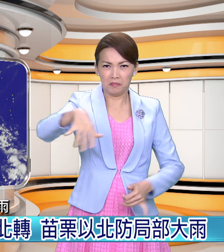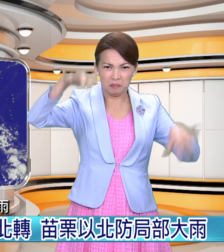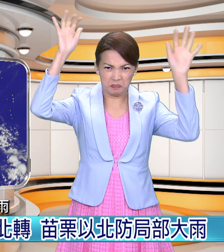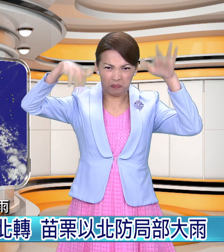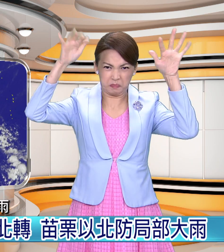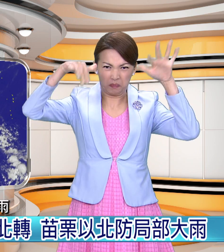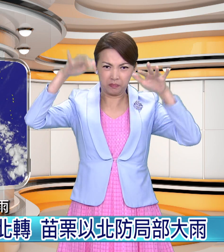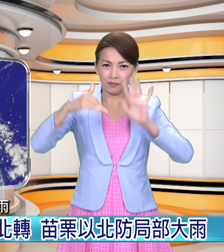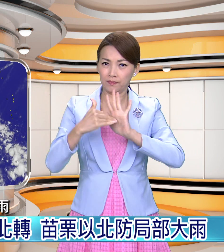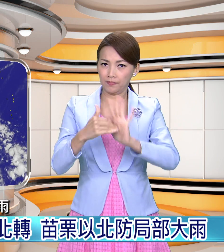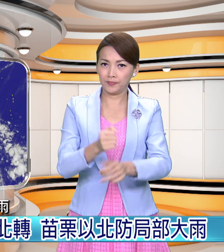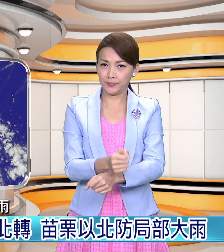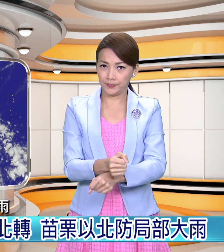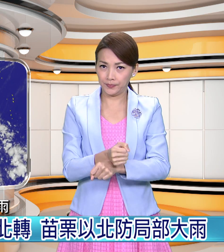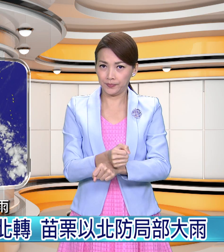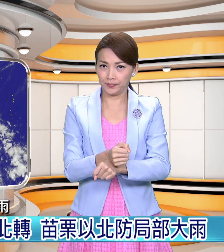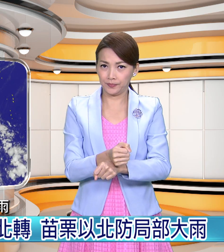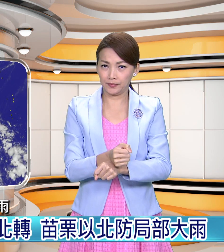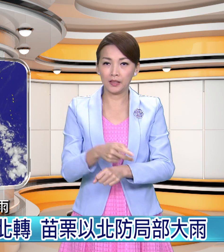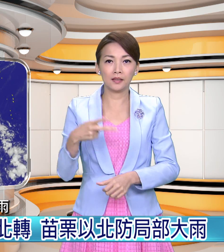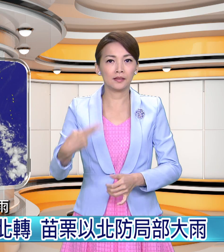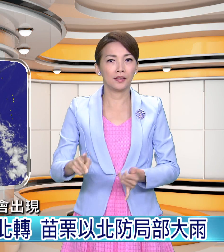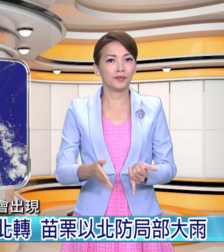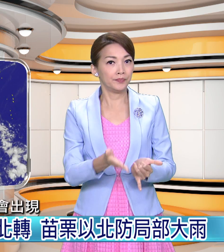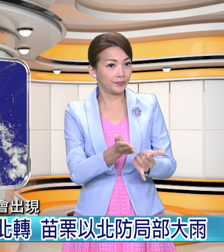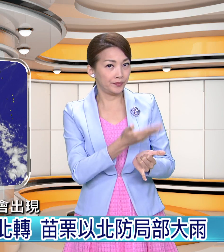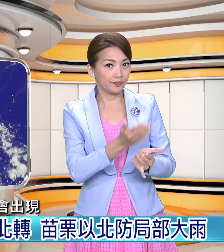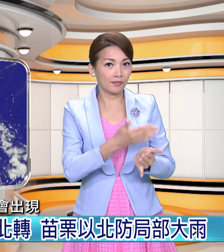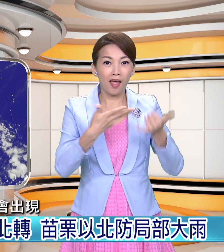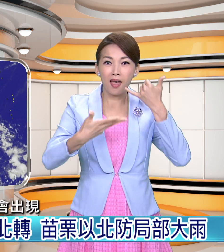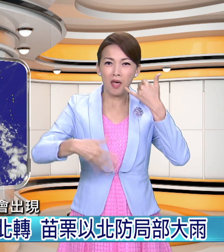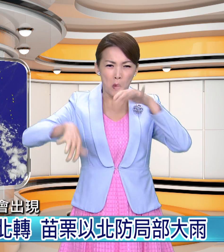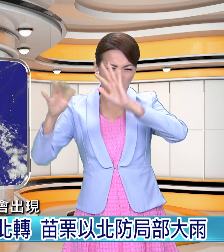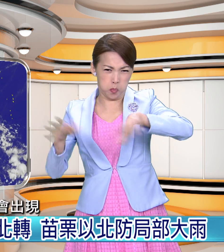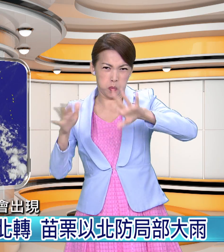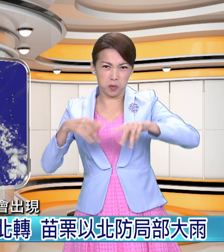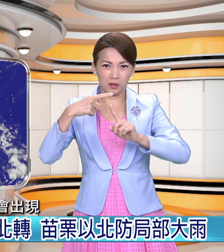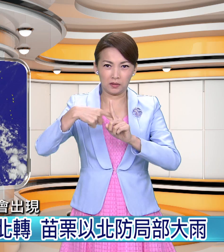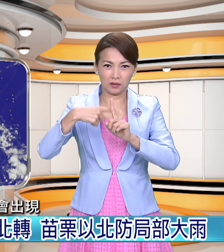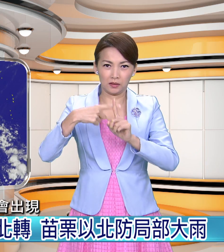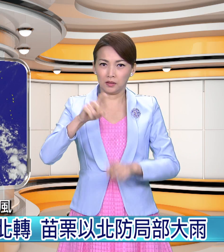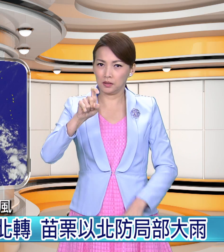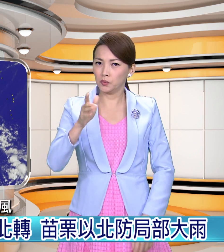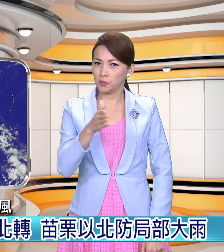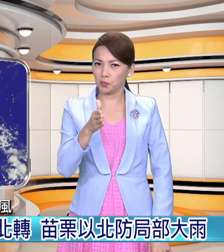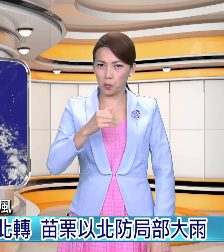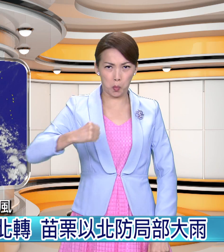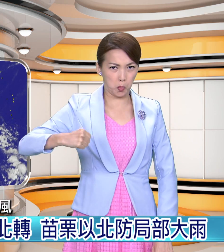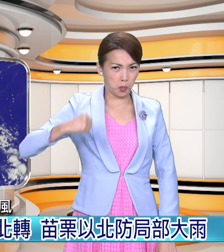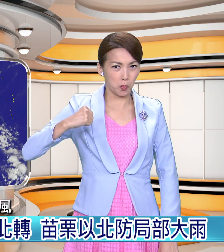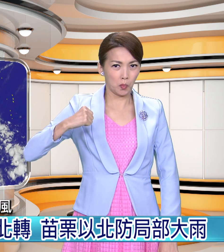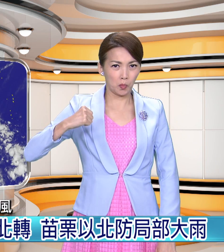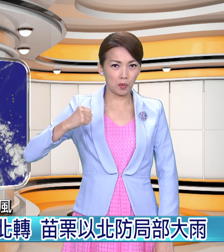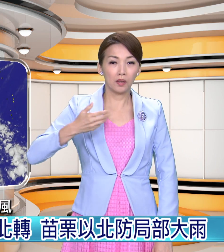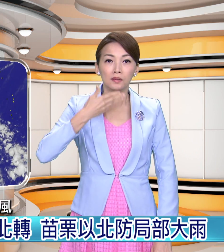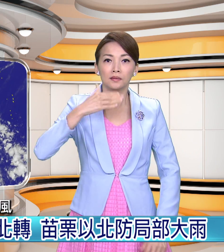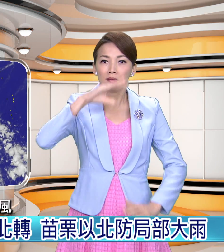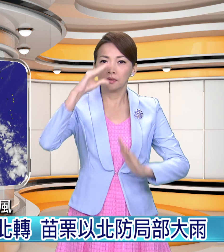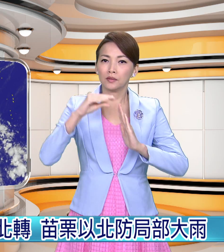都要嚴防局部大雨北部沿海也可能會出現時機左右的強震風氣